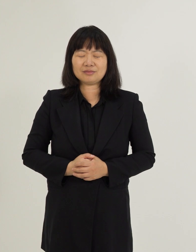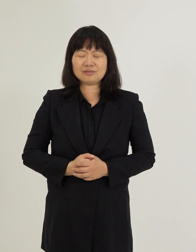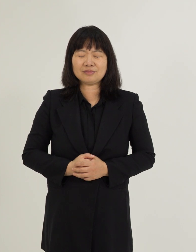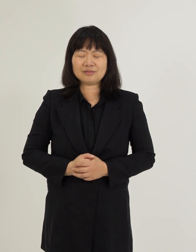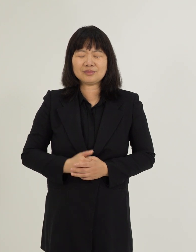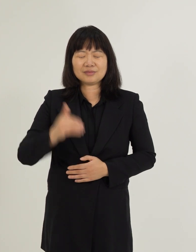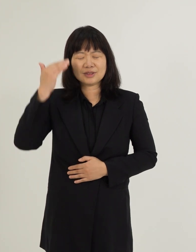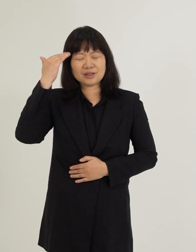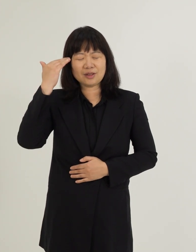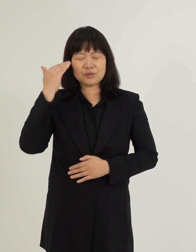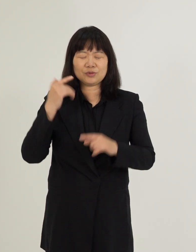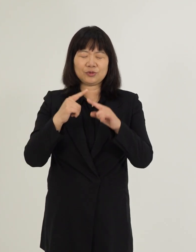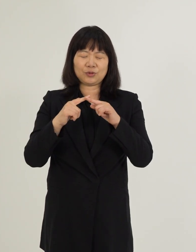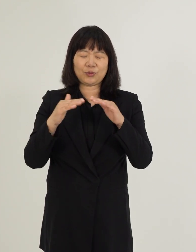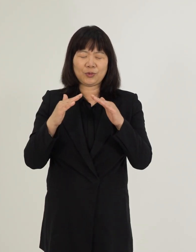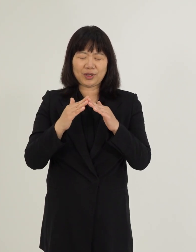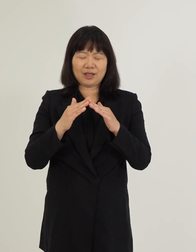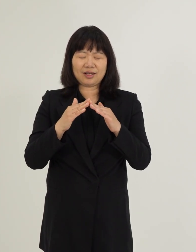우리 한국교회가